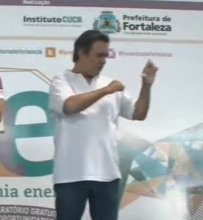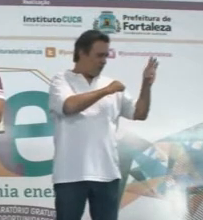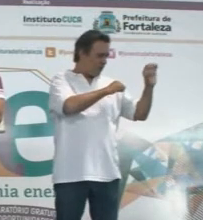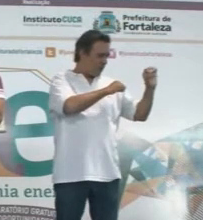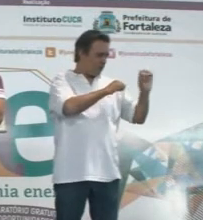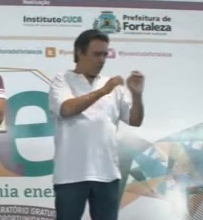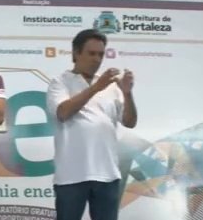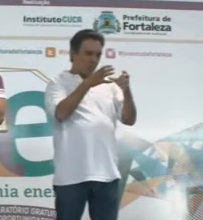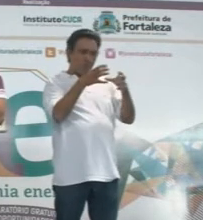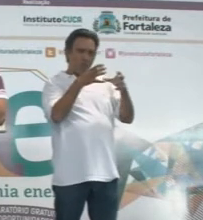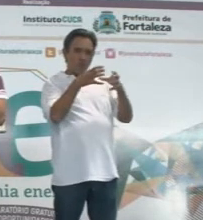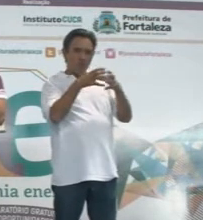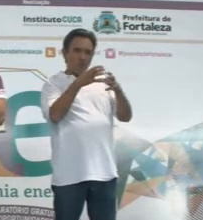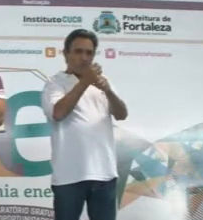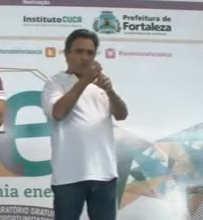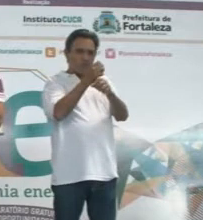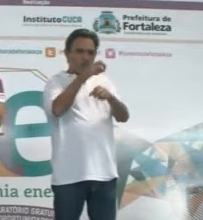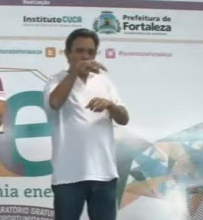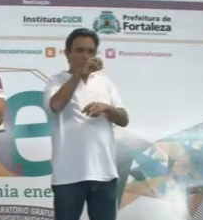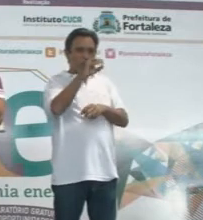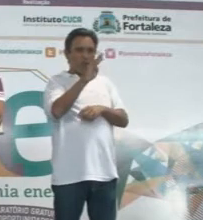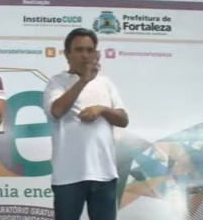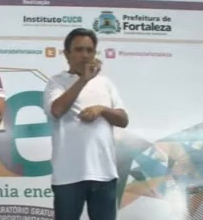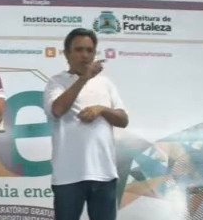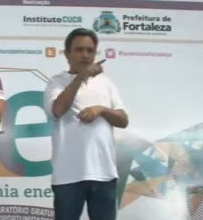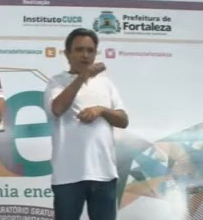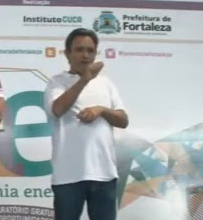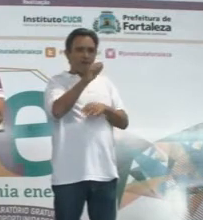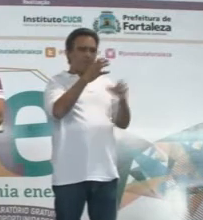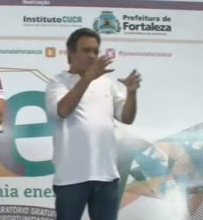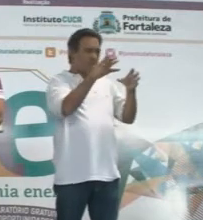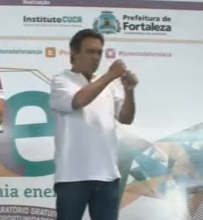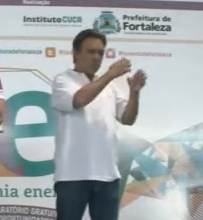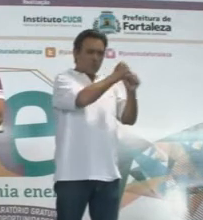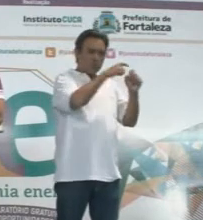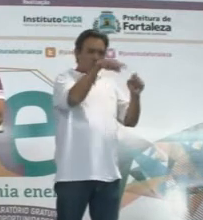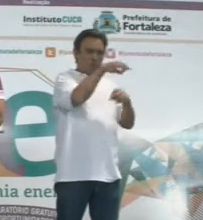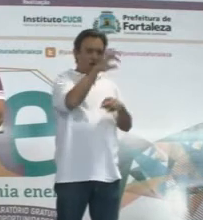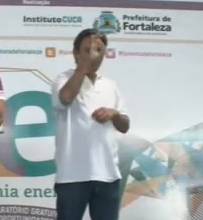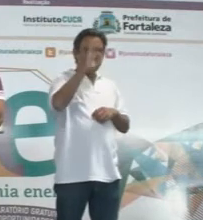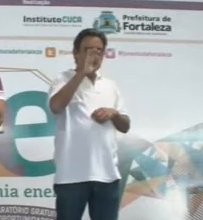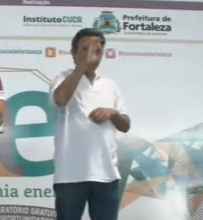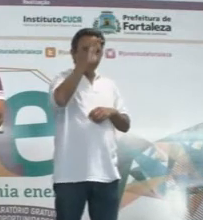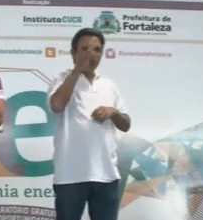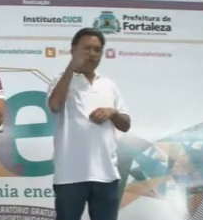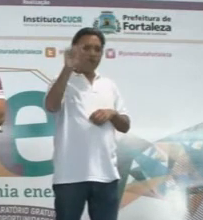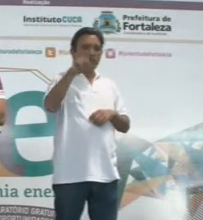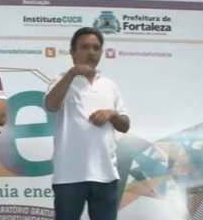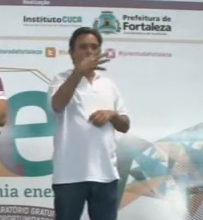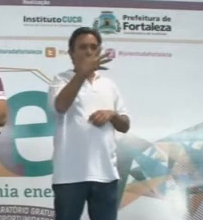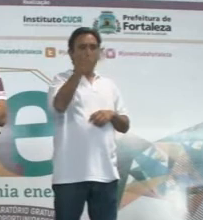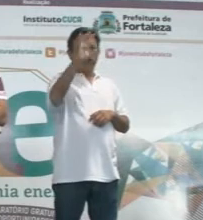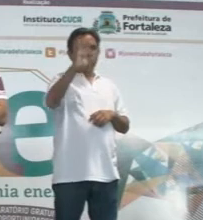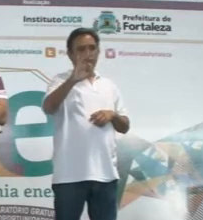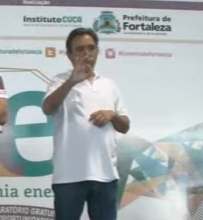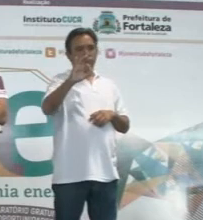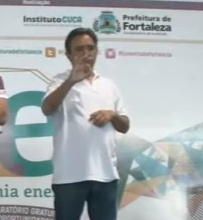família real, a média de porcentagem na França era de 4%.